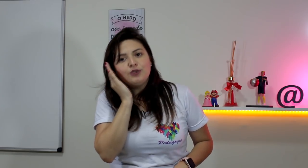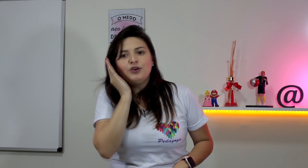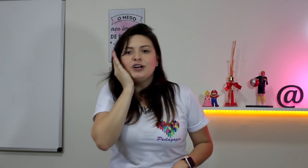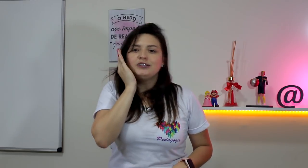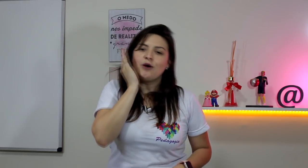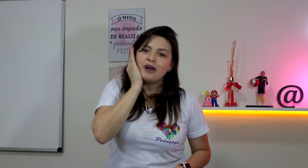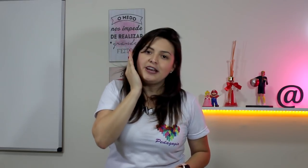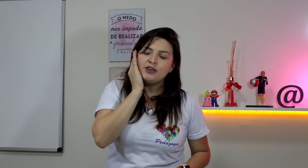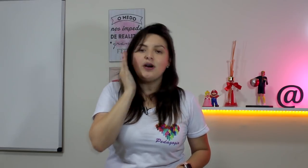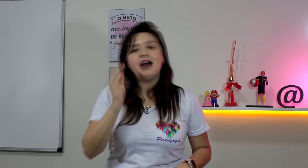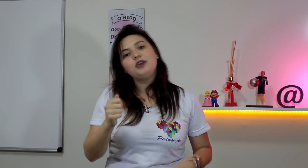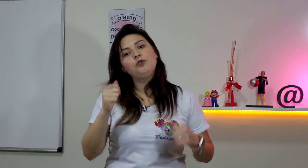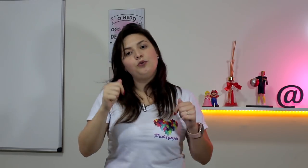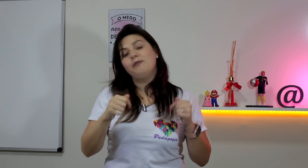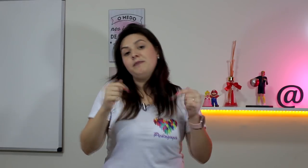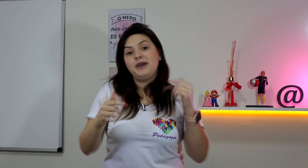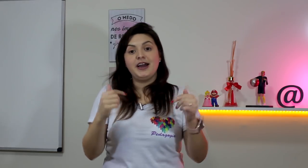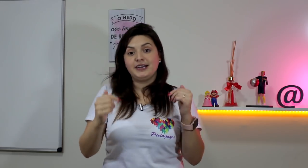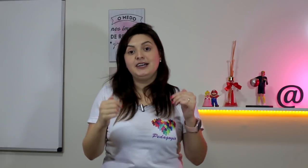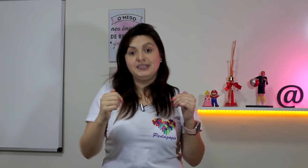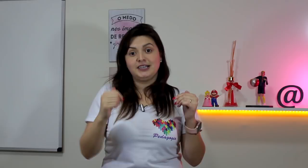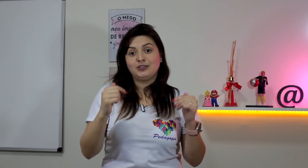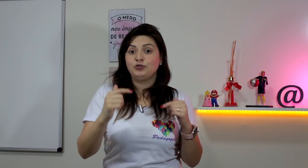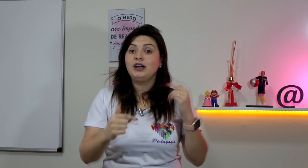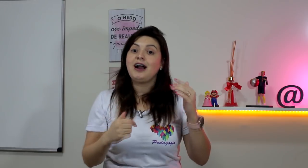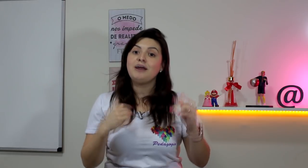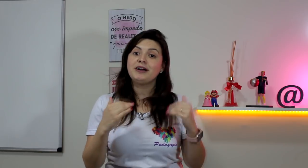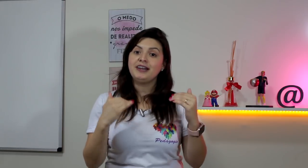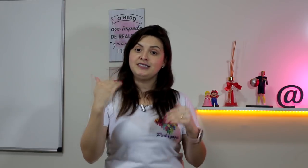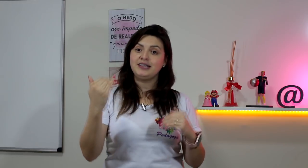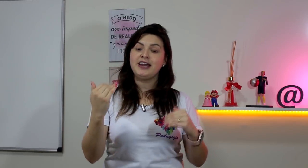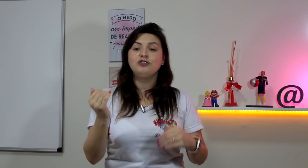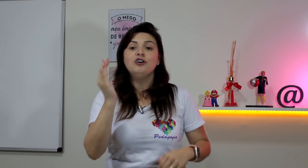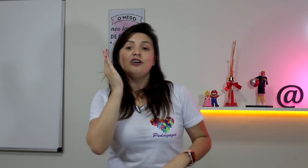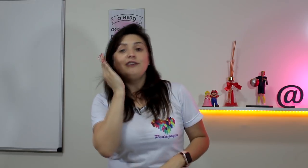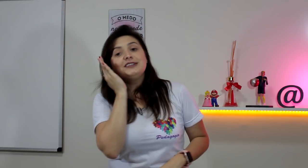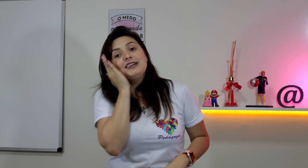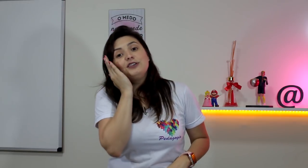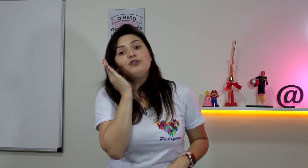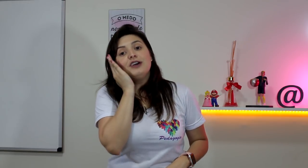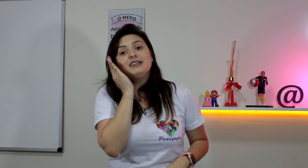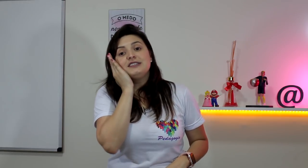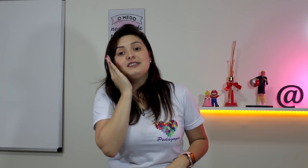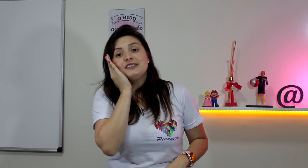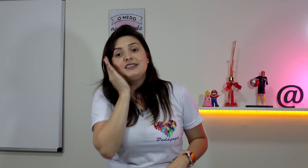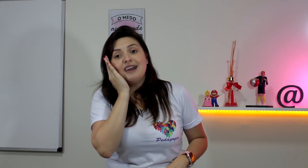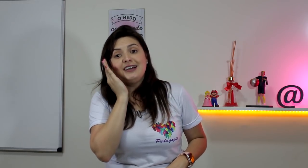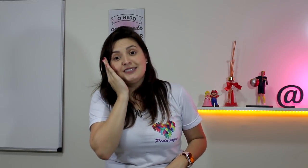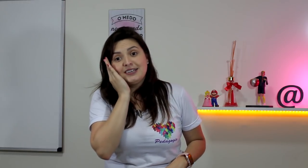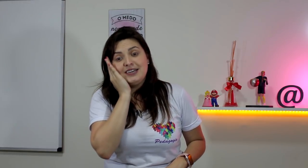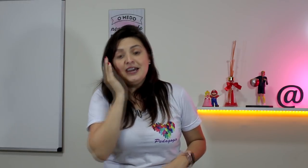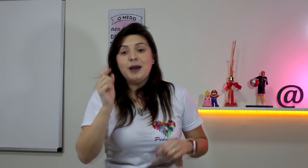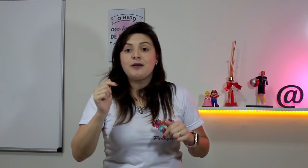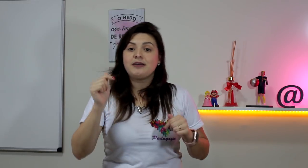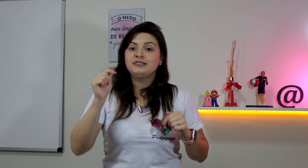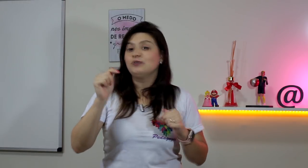colinho, dá um carinho. Aí o bebê, a criança que é surda, acaba crescendo fazendo esses sinais aqui, que são